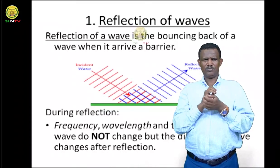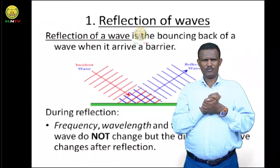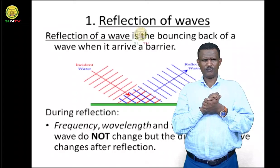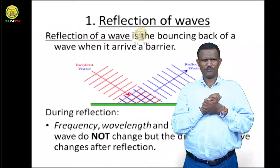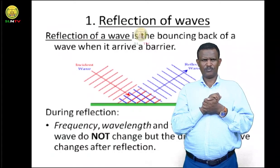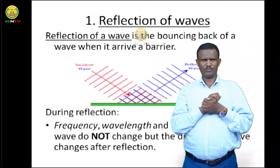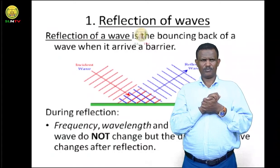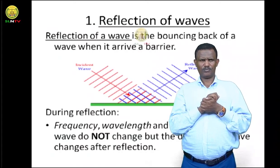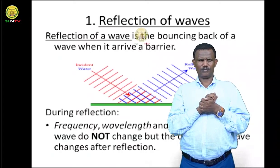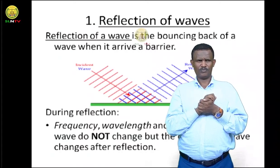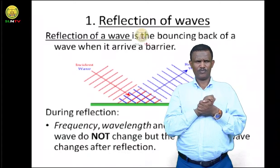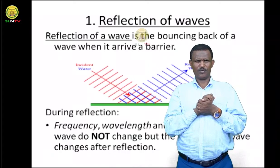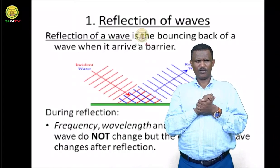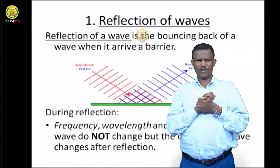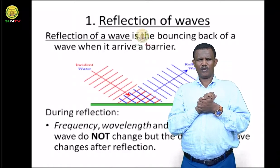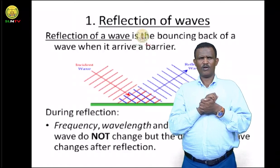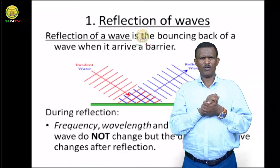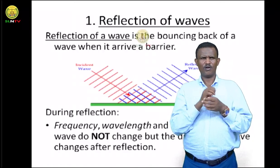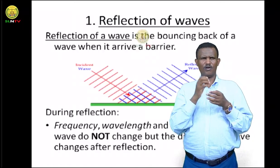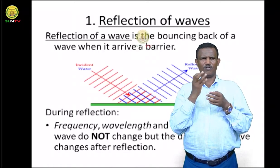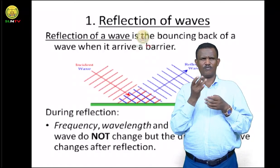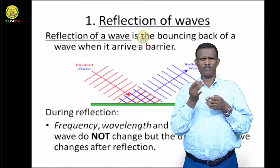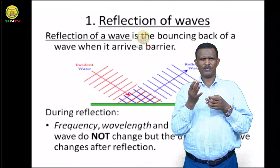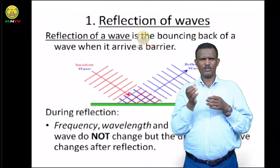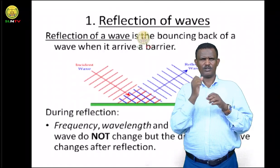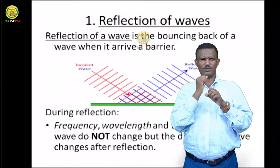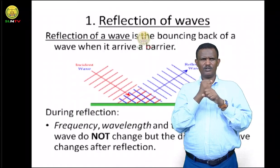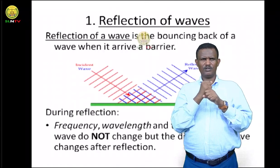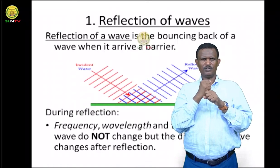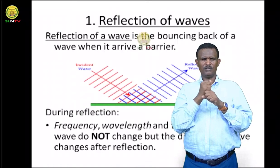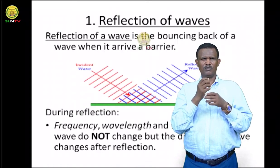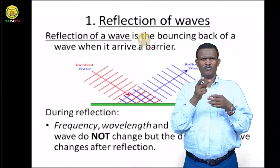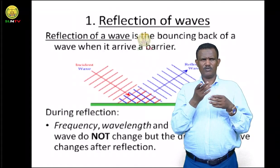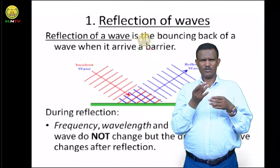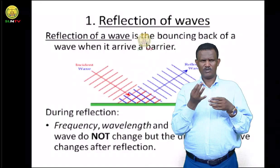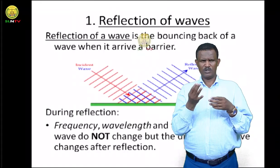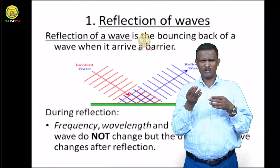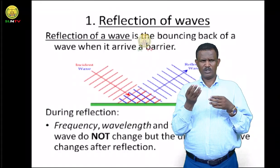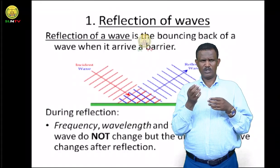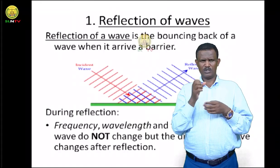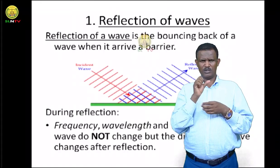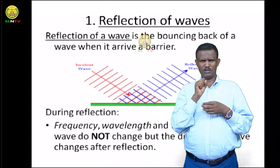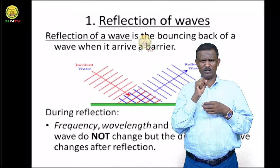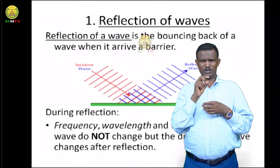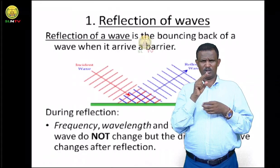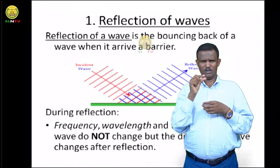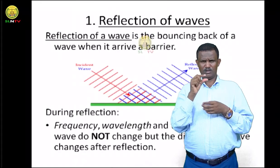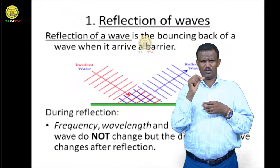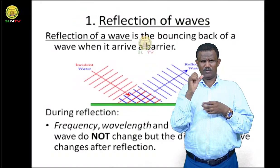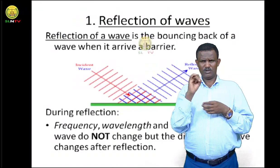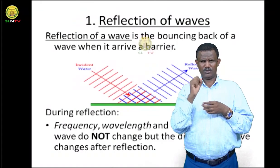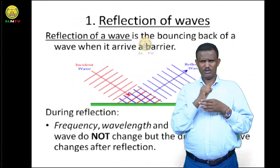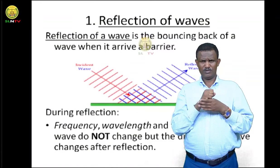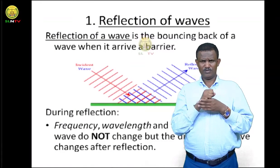sameeyneyso frequency-geega minus tirada ay ka kooban tahay weefku ayaa la oranaya frequency tiradeedu